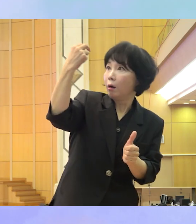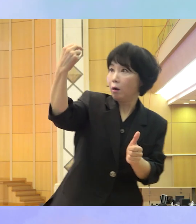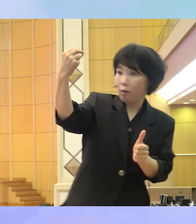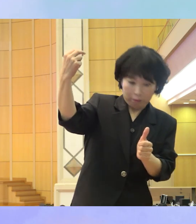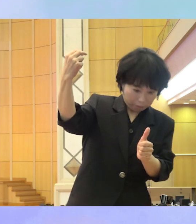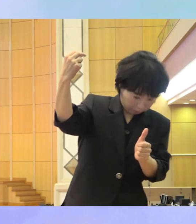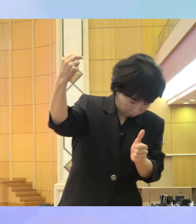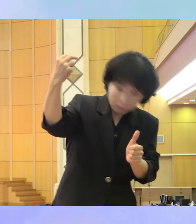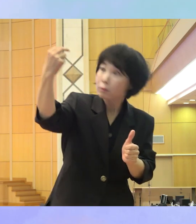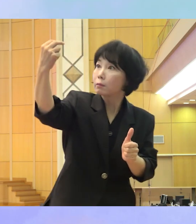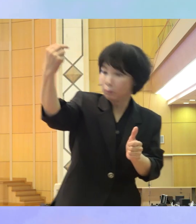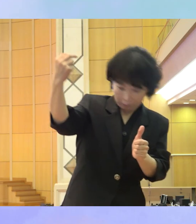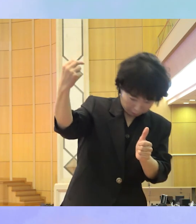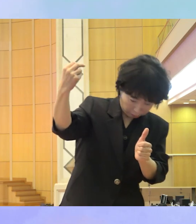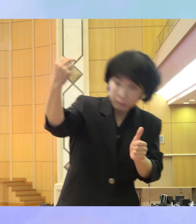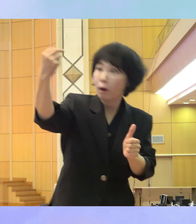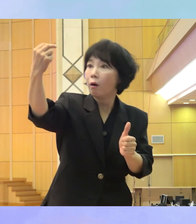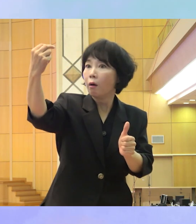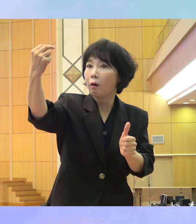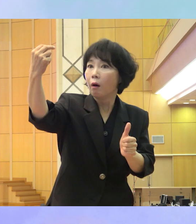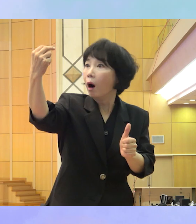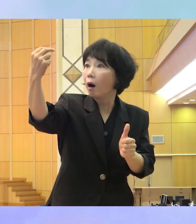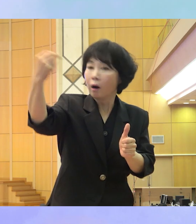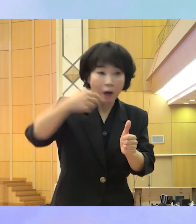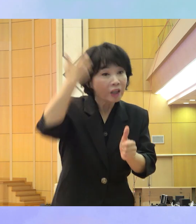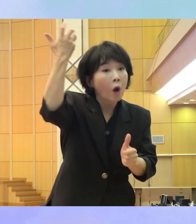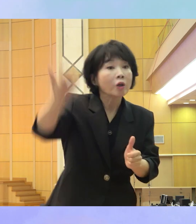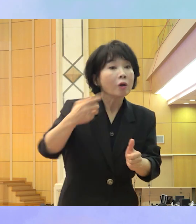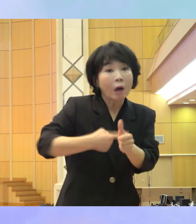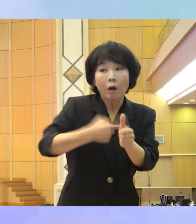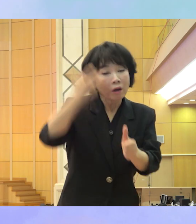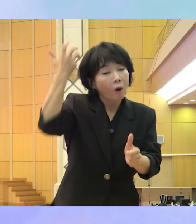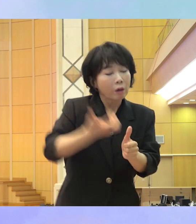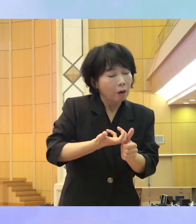그래서 제가 옆에 기도하는 사람들 한 서너 사람한테 막 그랬어요.